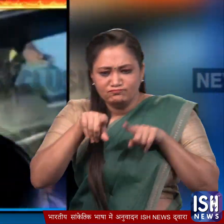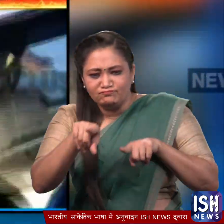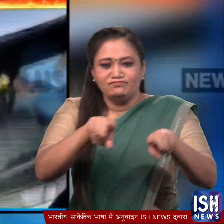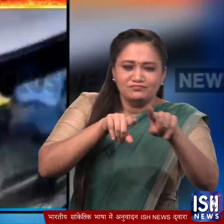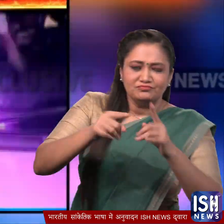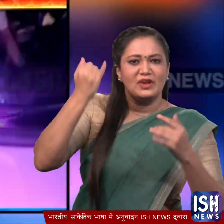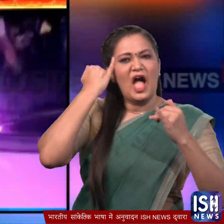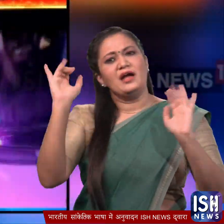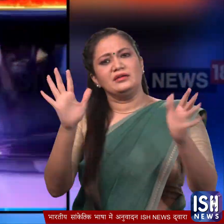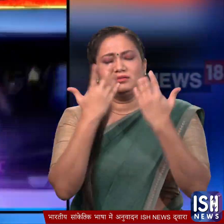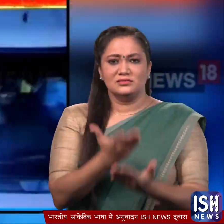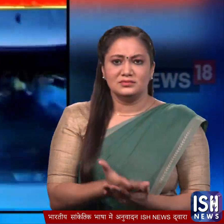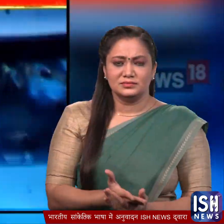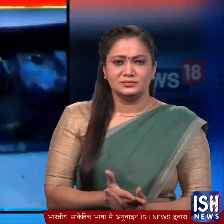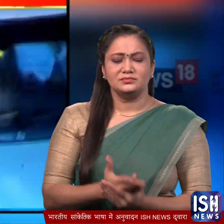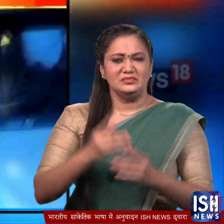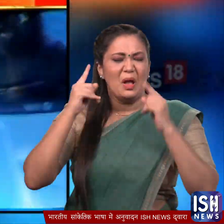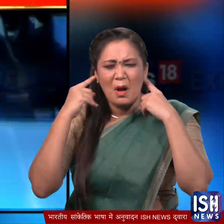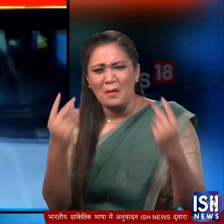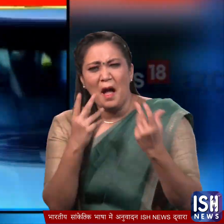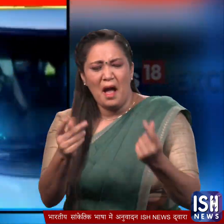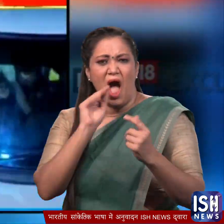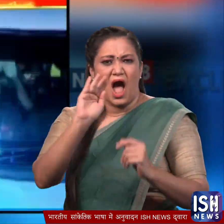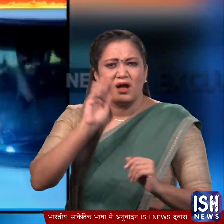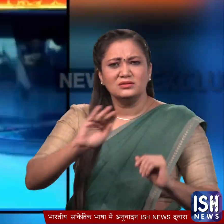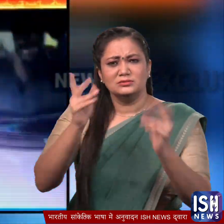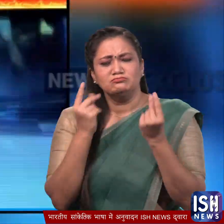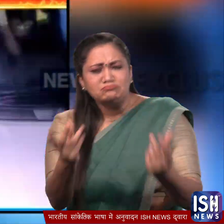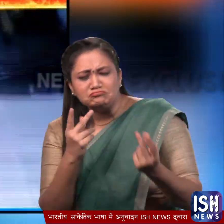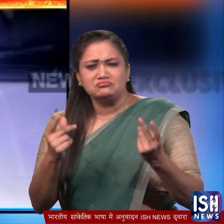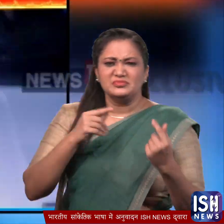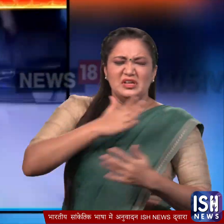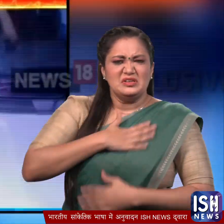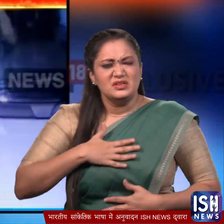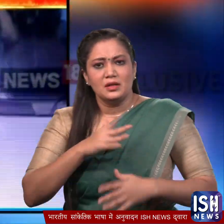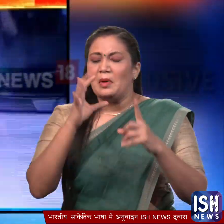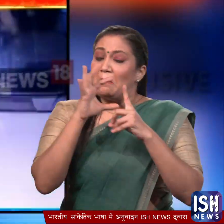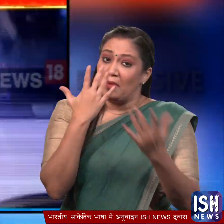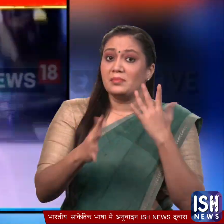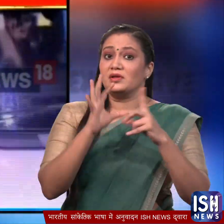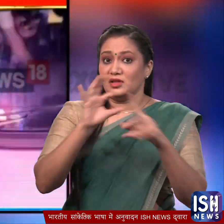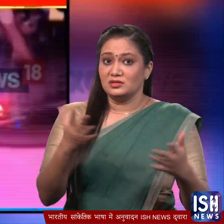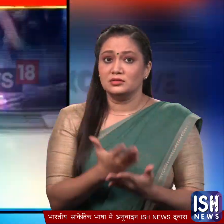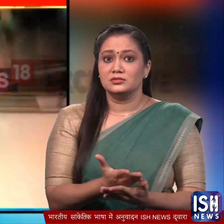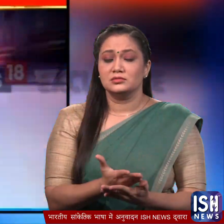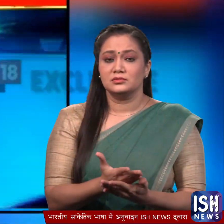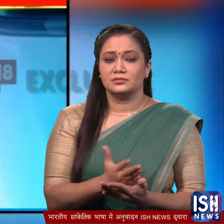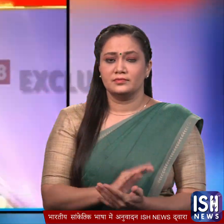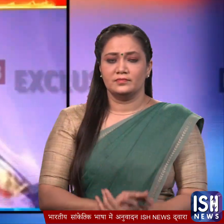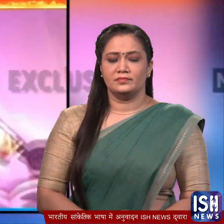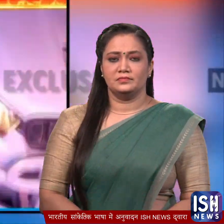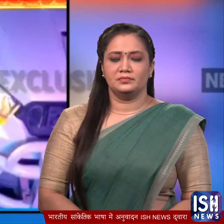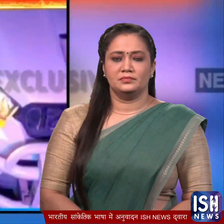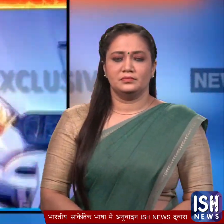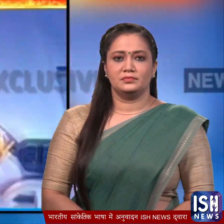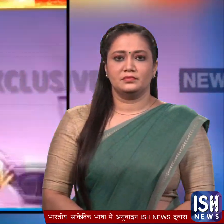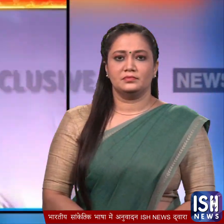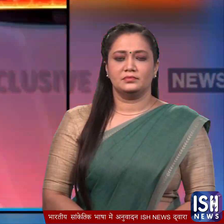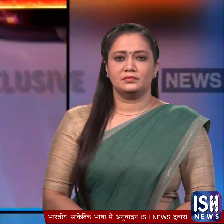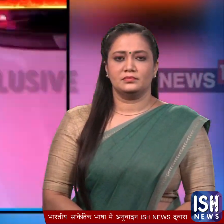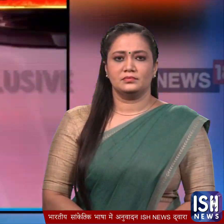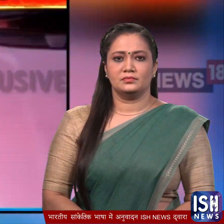रसोई गैस के सिलेंडर भी रखे हुए थे, जिनकी वजह से वहां काफी देर तक धमाके होने का डर बना रहा। सौभाग्य की एक बात है कि गाजियाबाद की